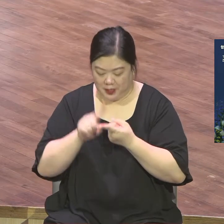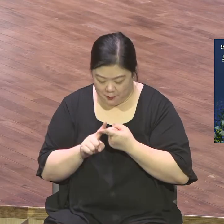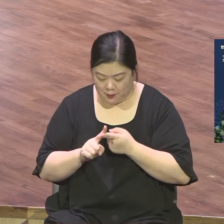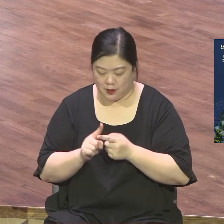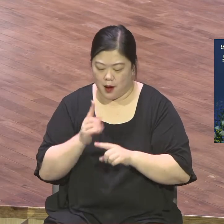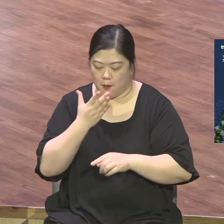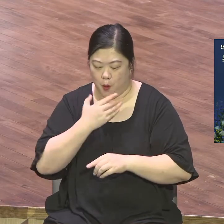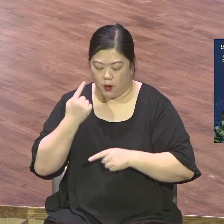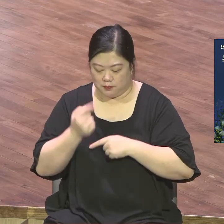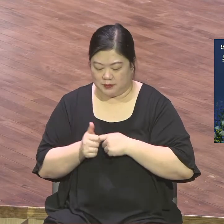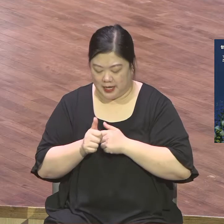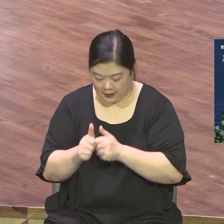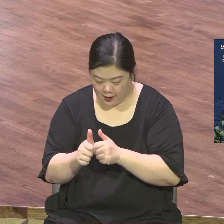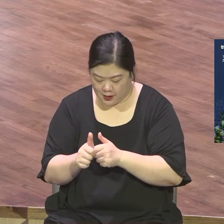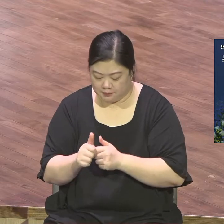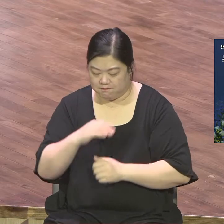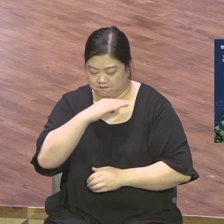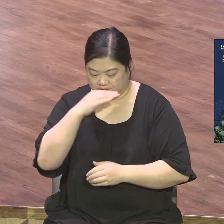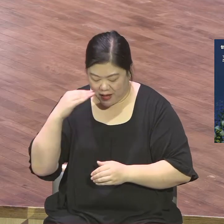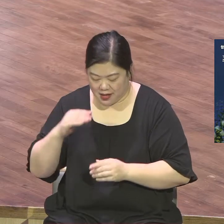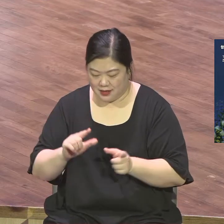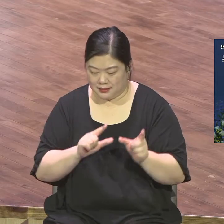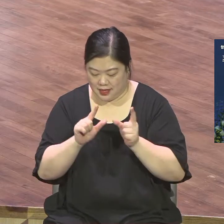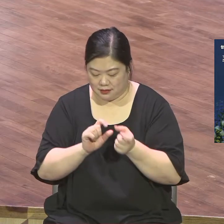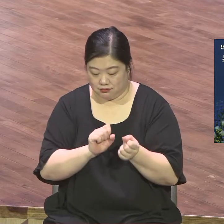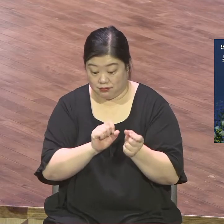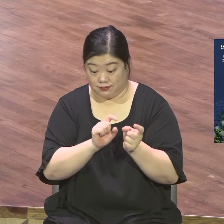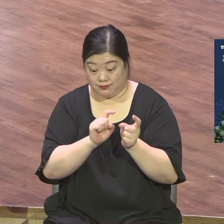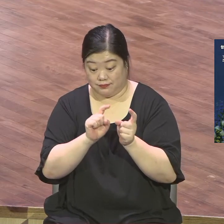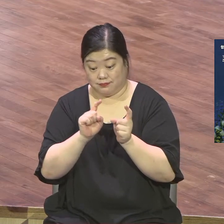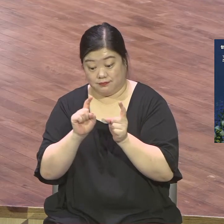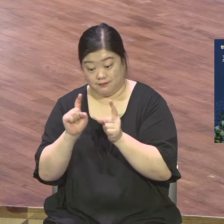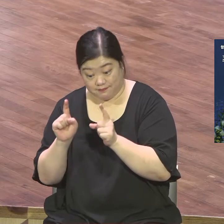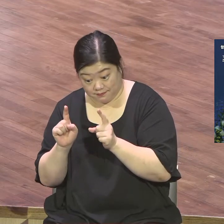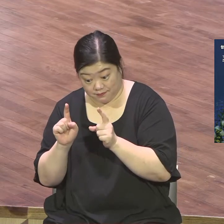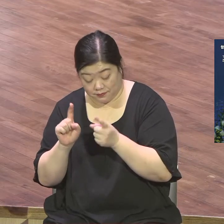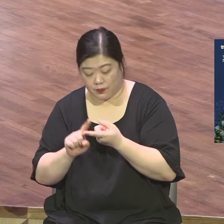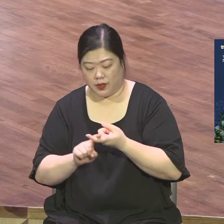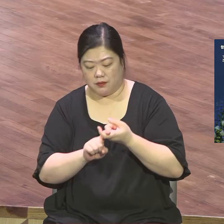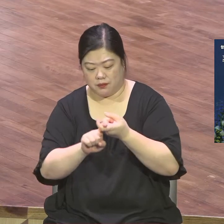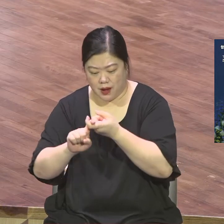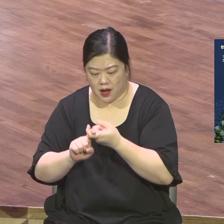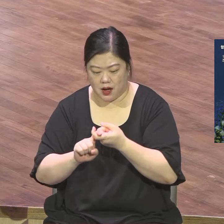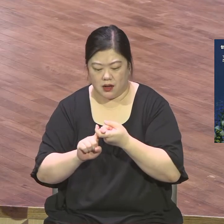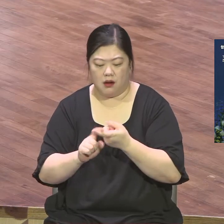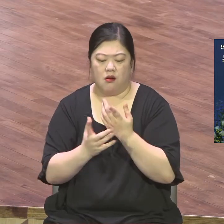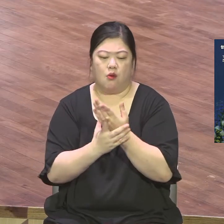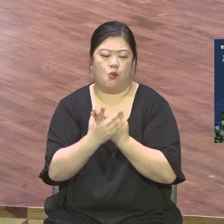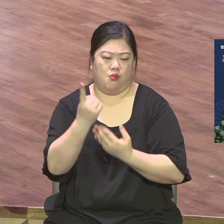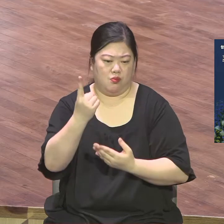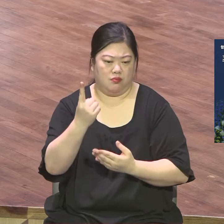이것을 위해서 우리는 함께 지어가는 유니티, 원니스 공동체가 되어야 한다.